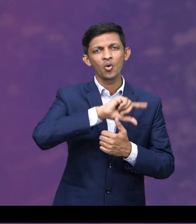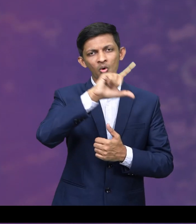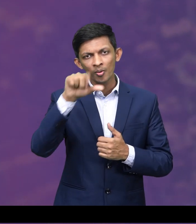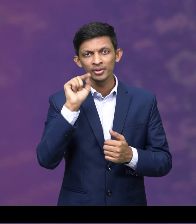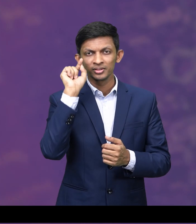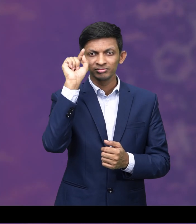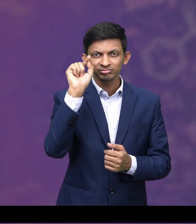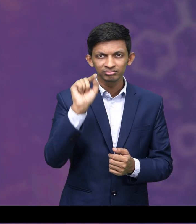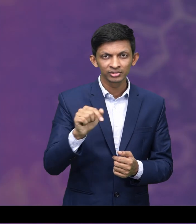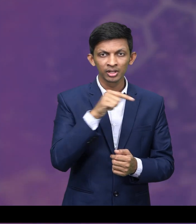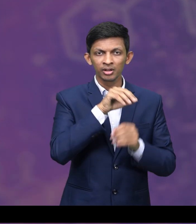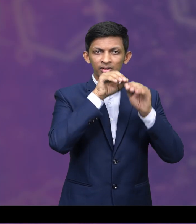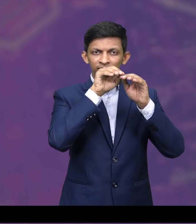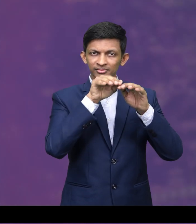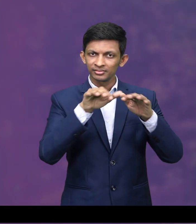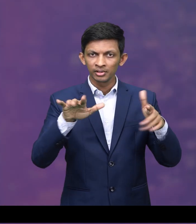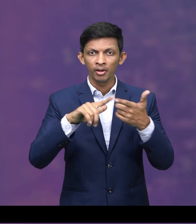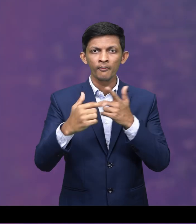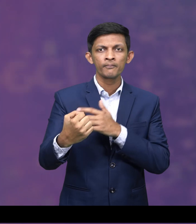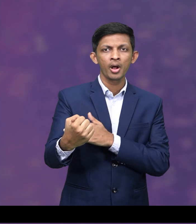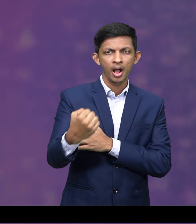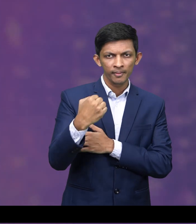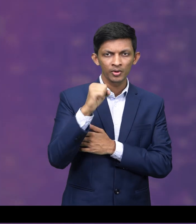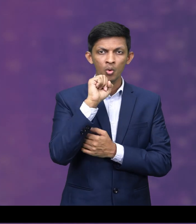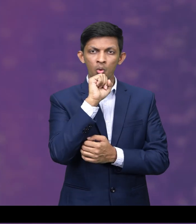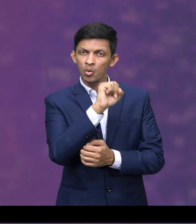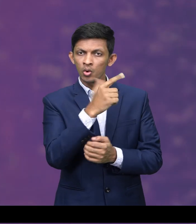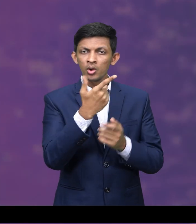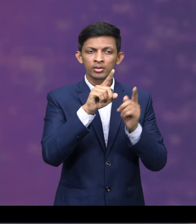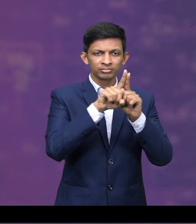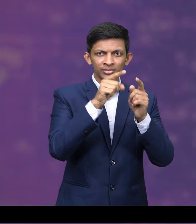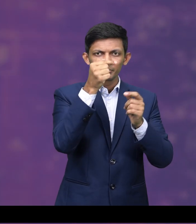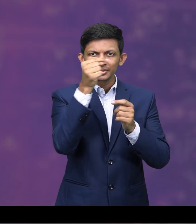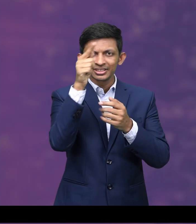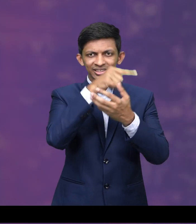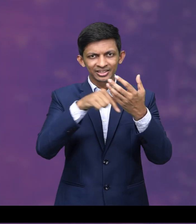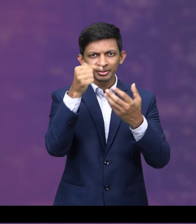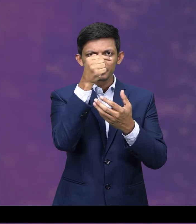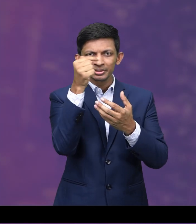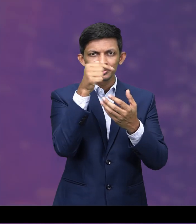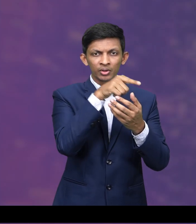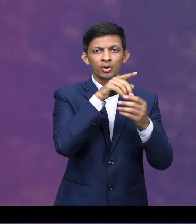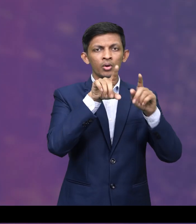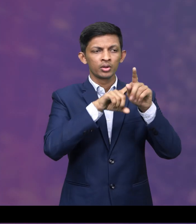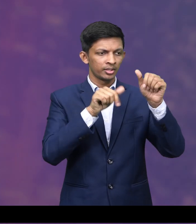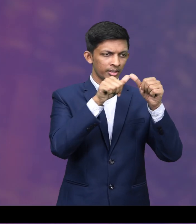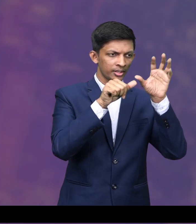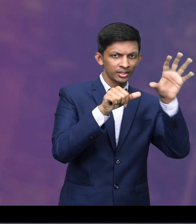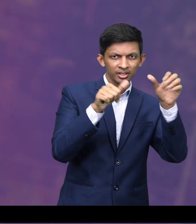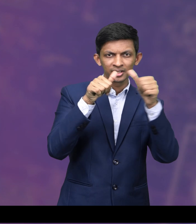అయనీకరణ శక్తి మరియు మూలకాల యొక్క ఎలక్ట్రాన్ అనుబంధాన్ని ప్రభావితం చేసే అన్ని కారకాలు ఆ